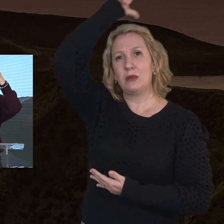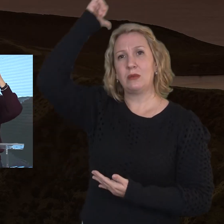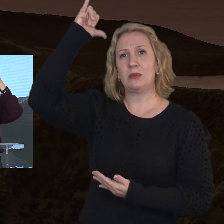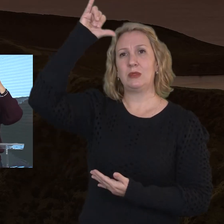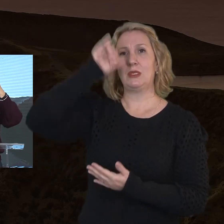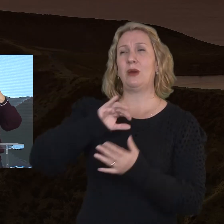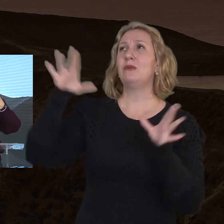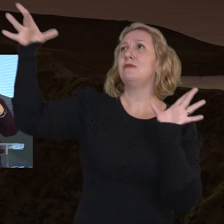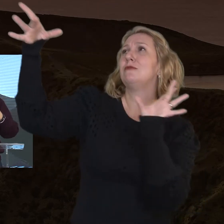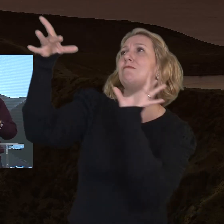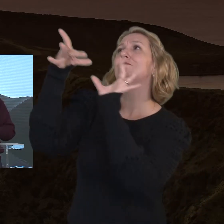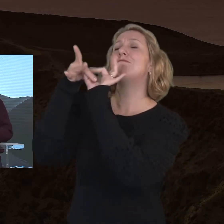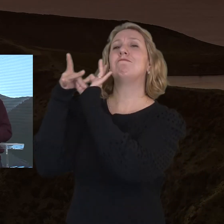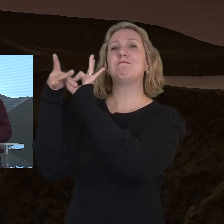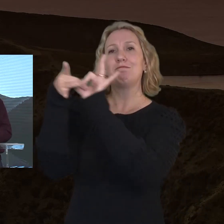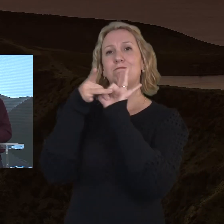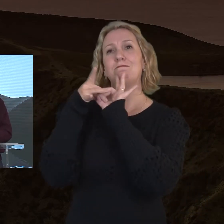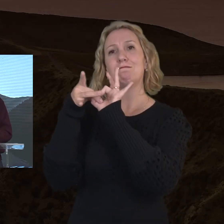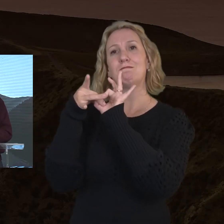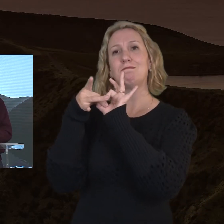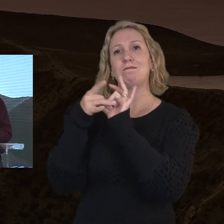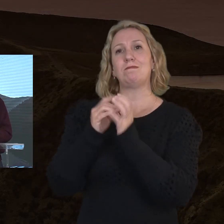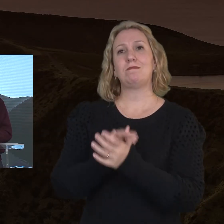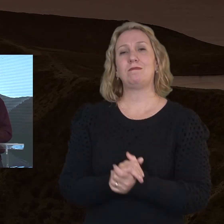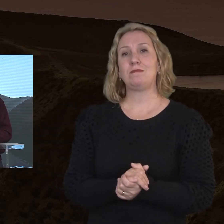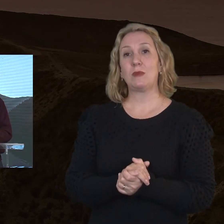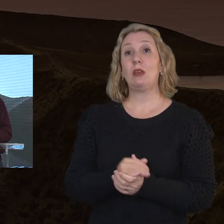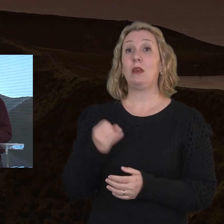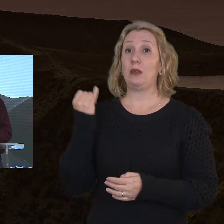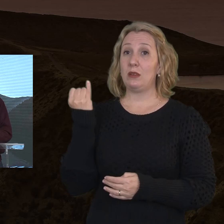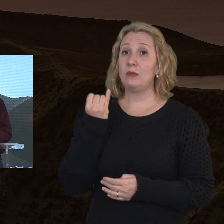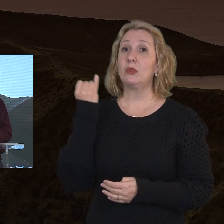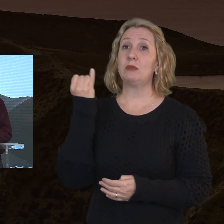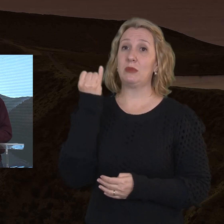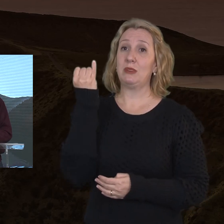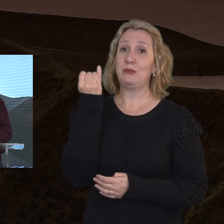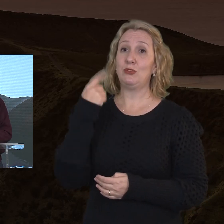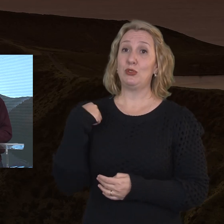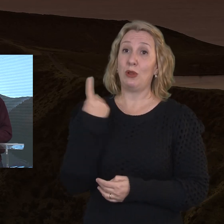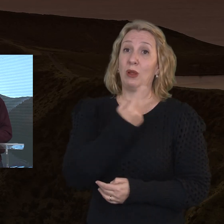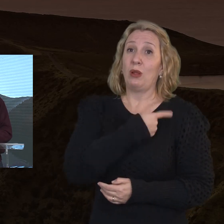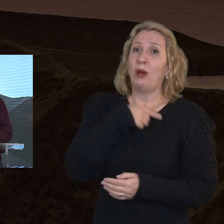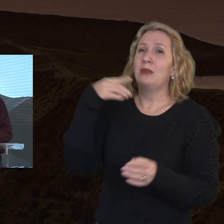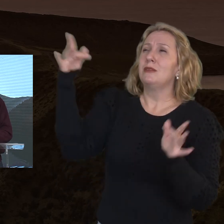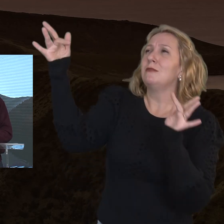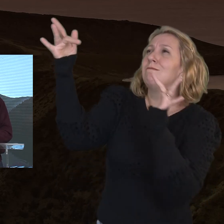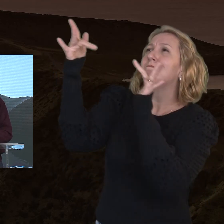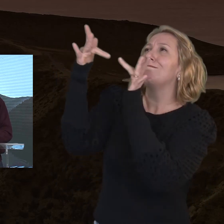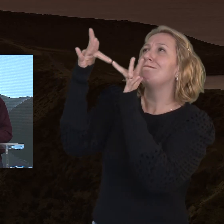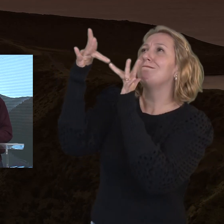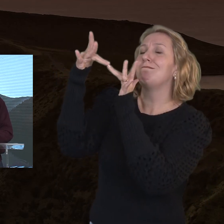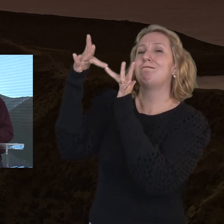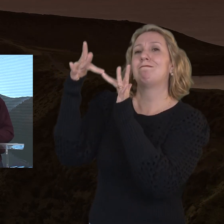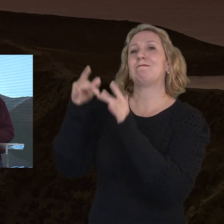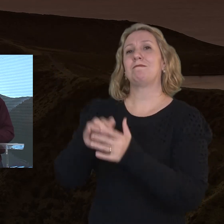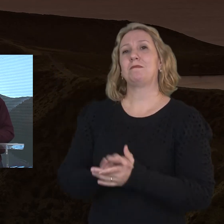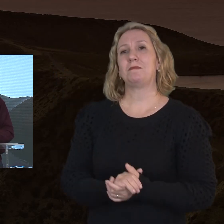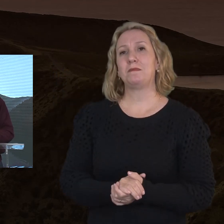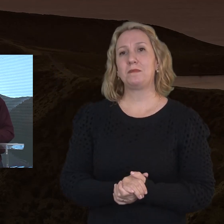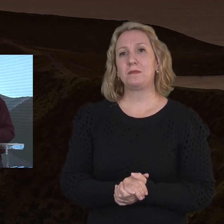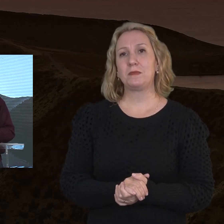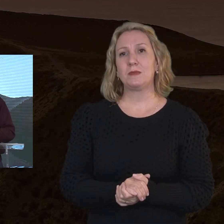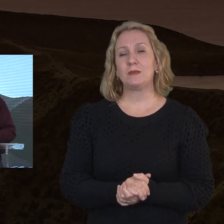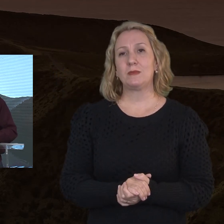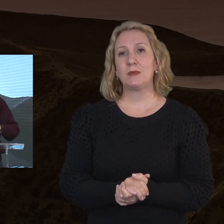conectados a unção nos alcança então importante nós estamos conectados louvado seja o senhor por outro